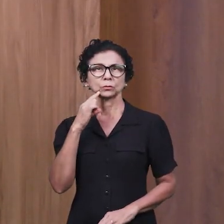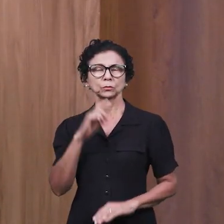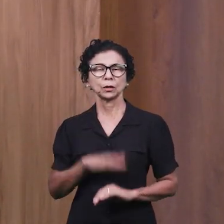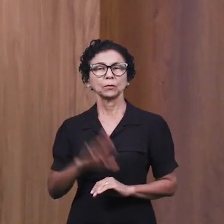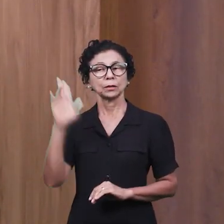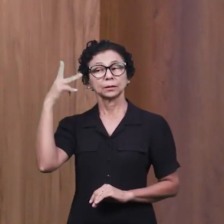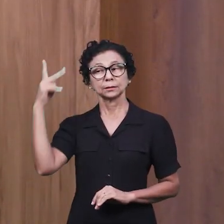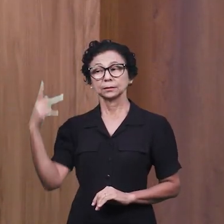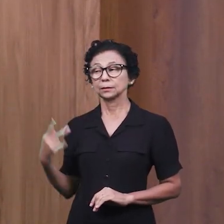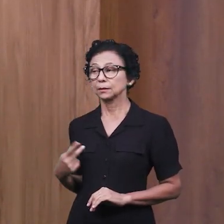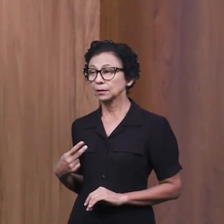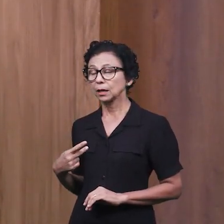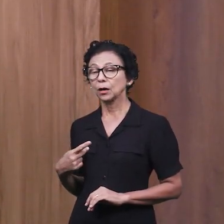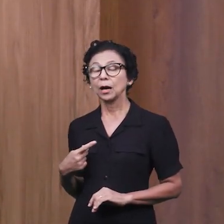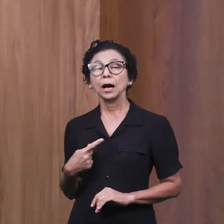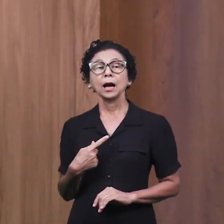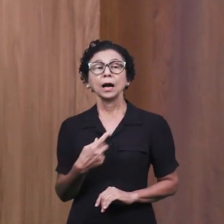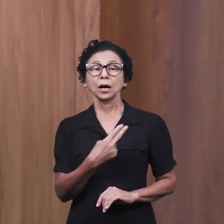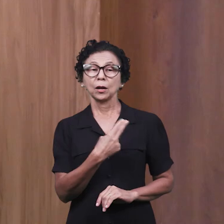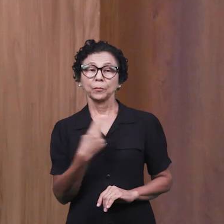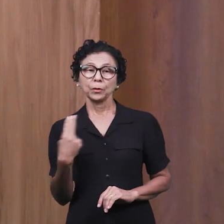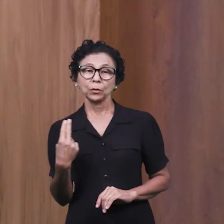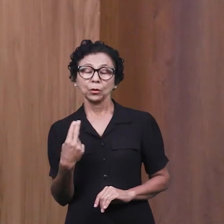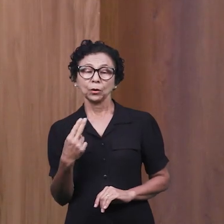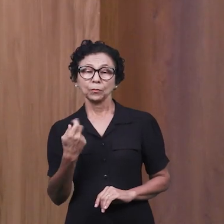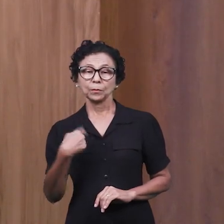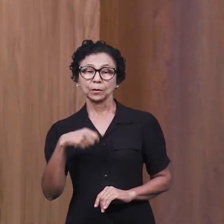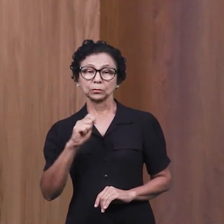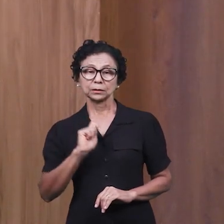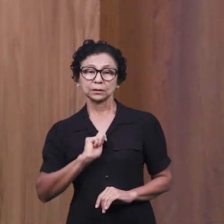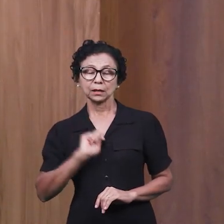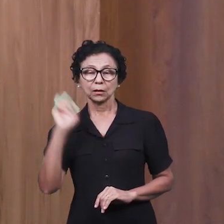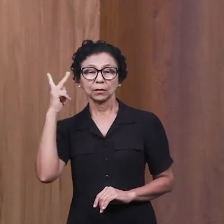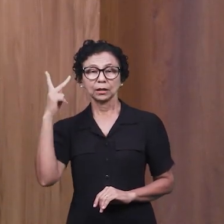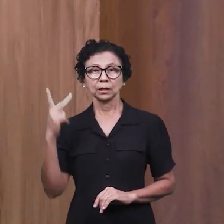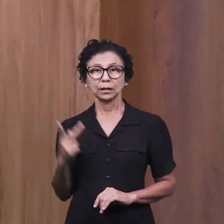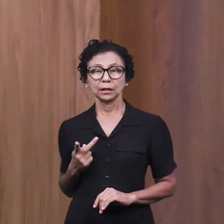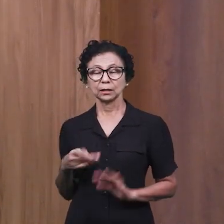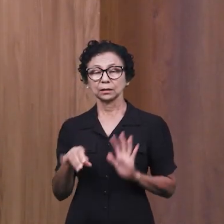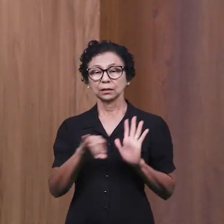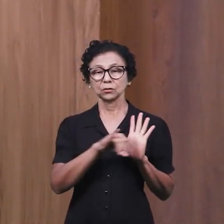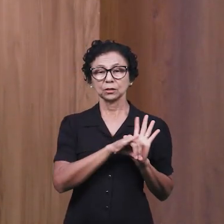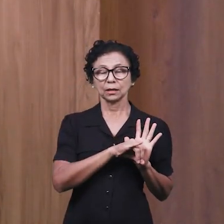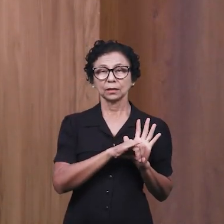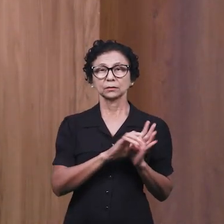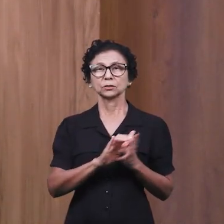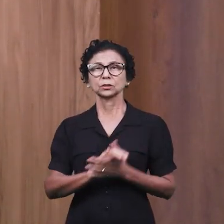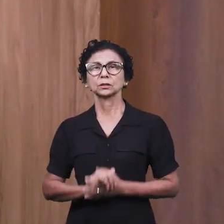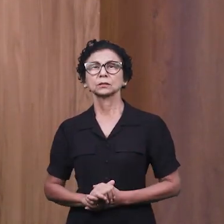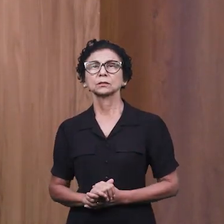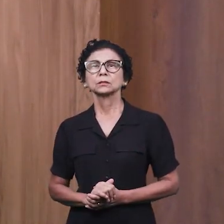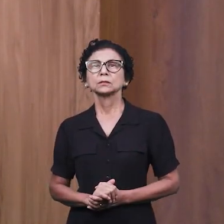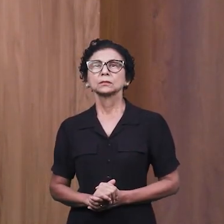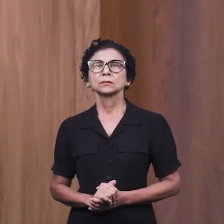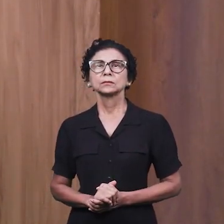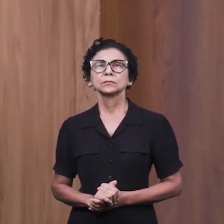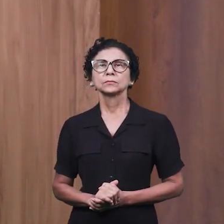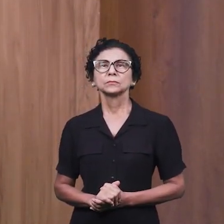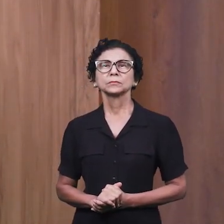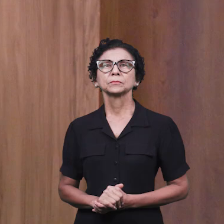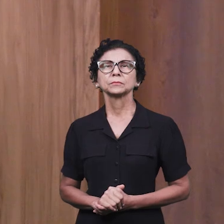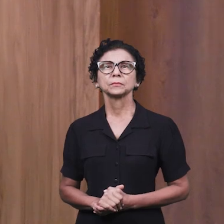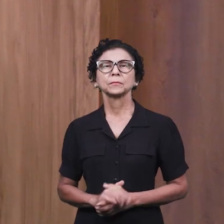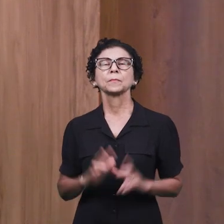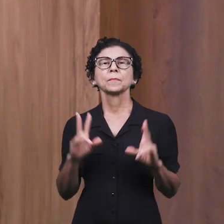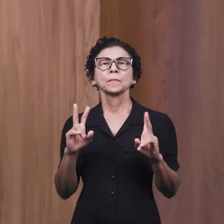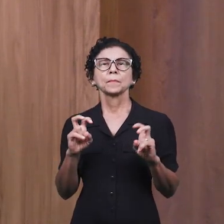este sinal, é Helena. Quando fizer este, Raquel. Explicado? Então, um tema maravilhoso